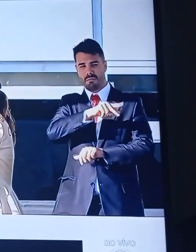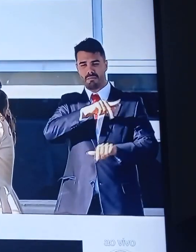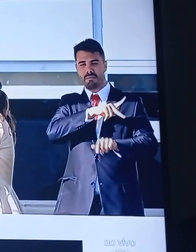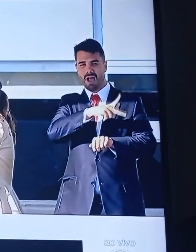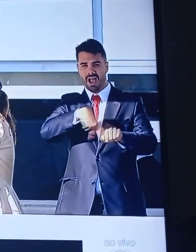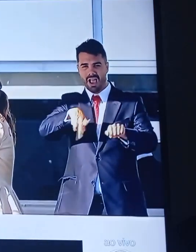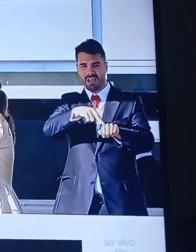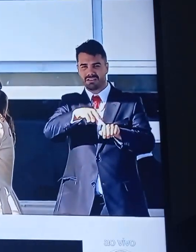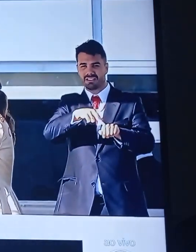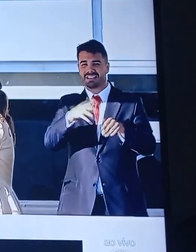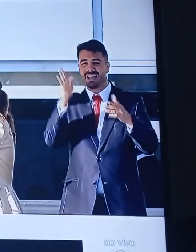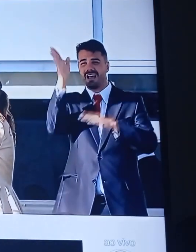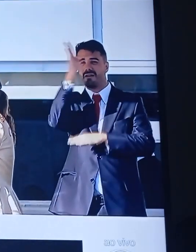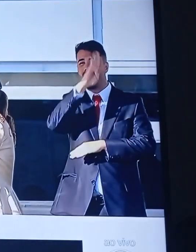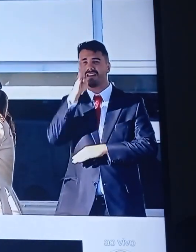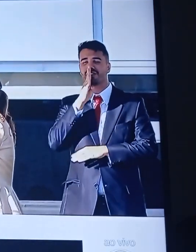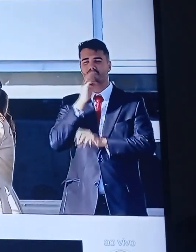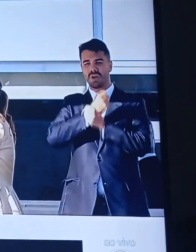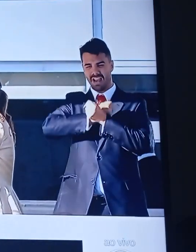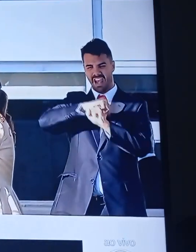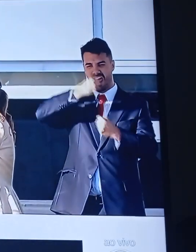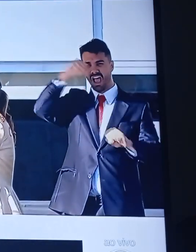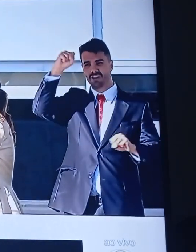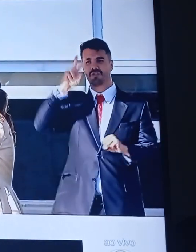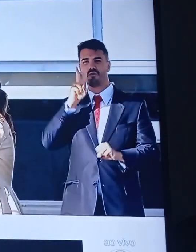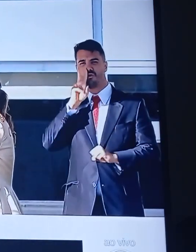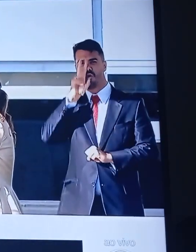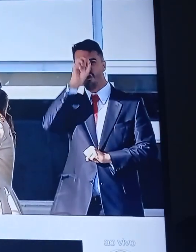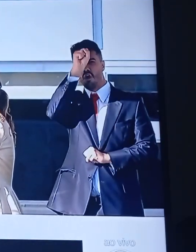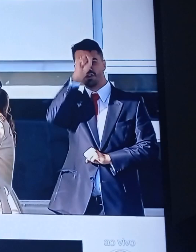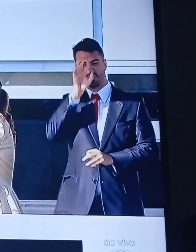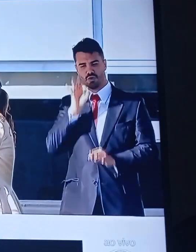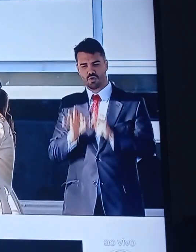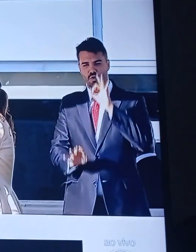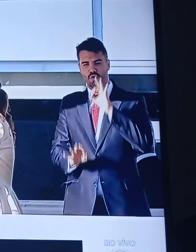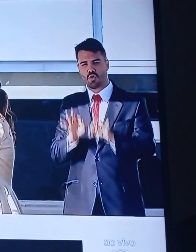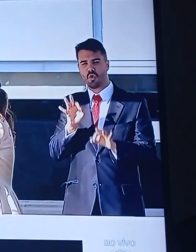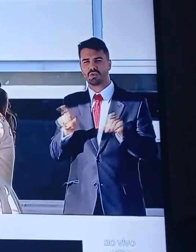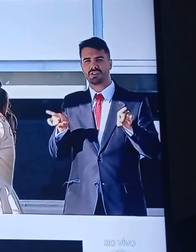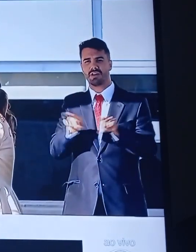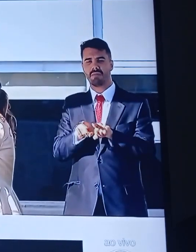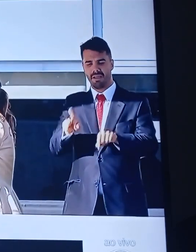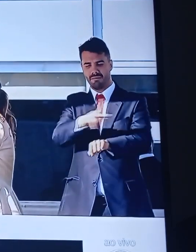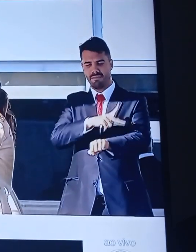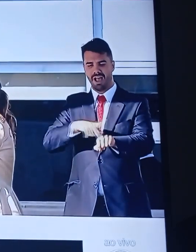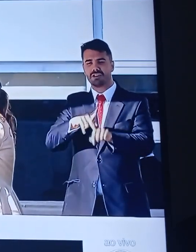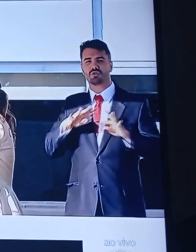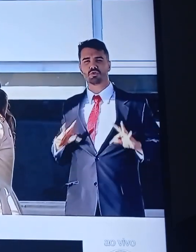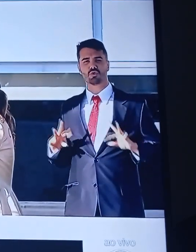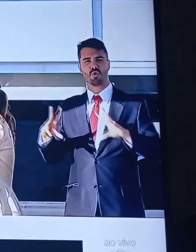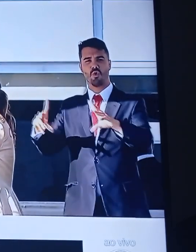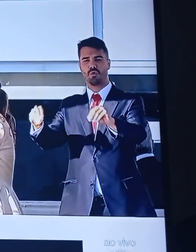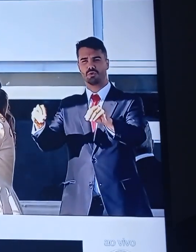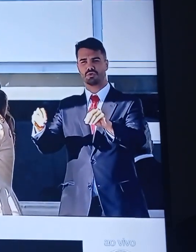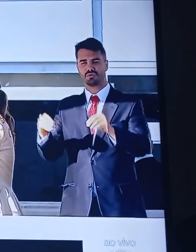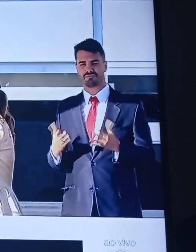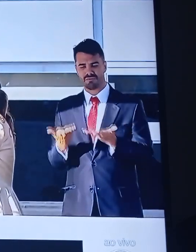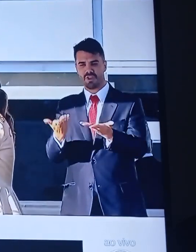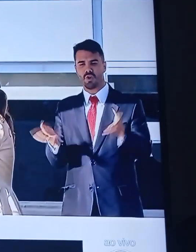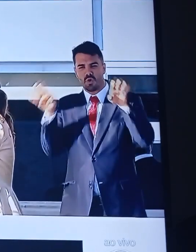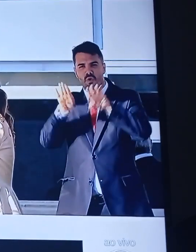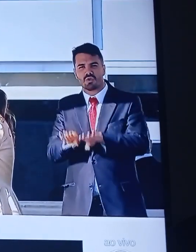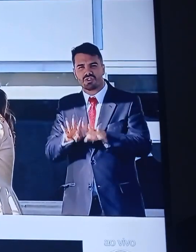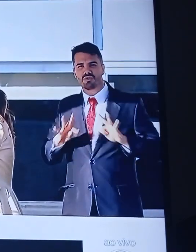um país grande e próspero, forte e justo, um país de todos, por todos e para todos, um